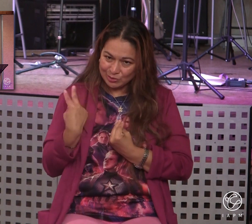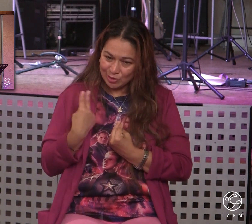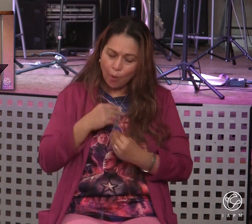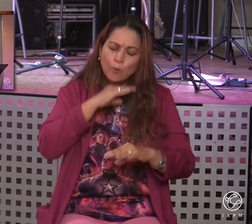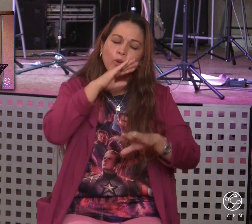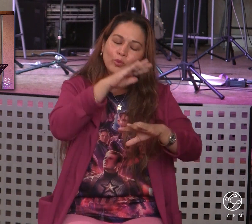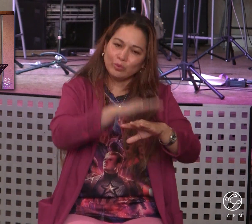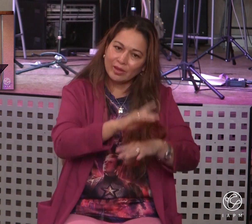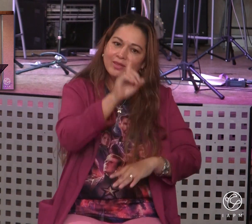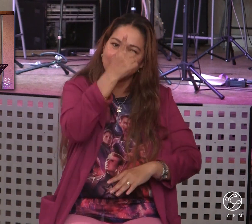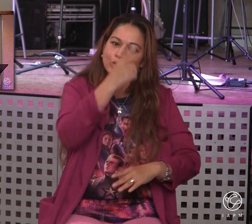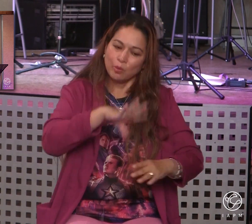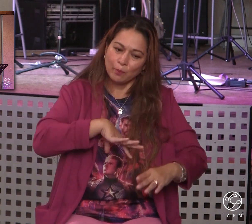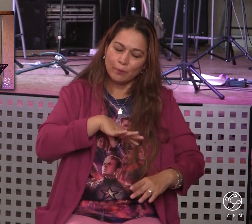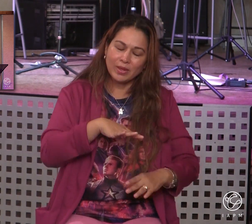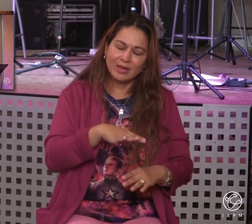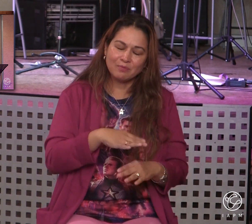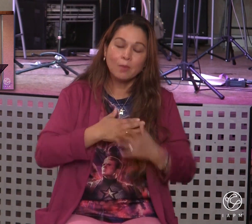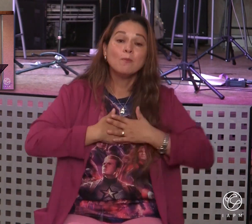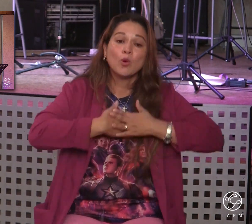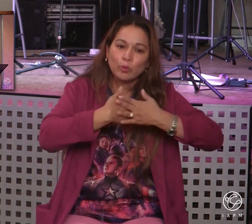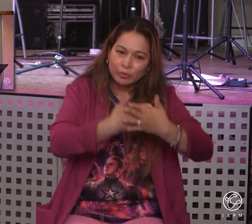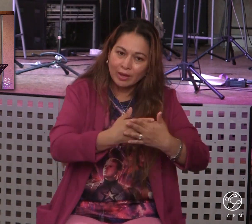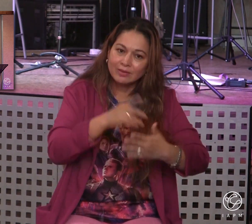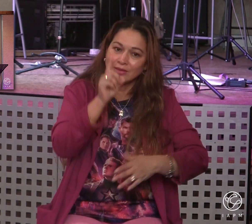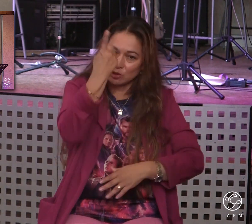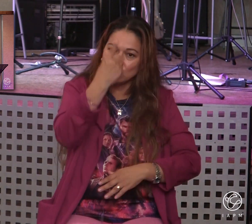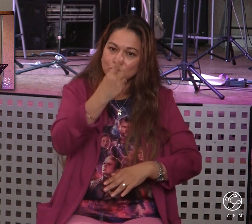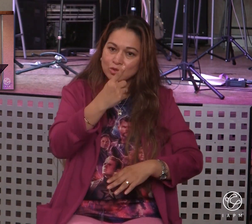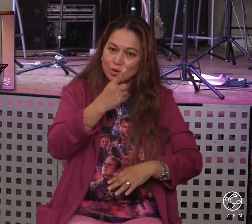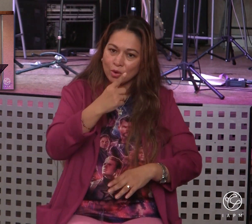cielos. Si no, imposible.